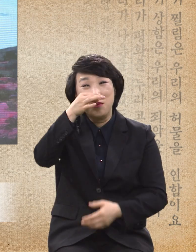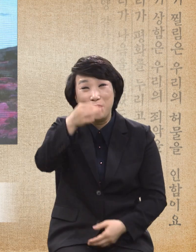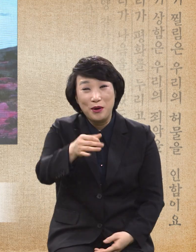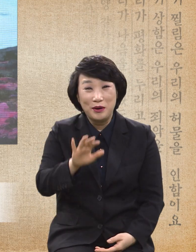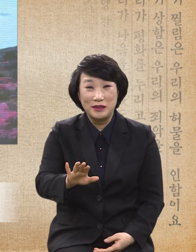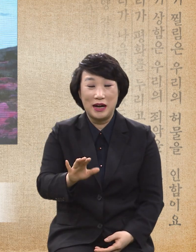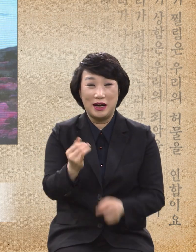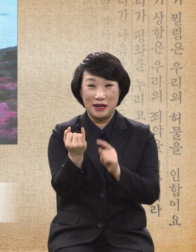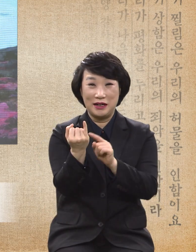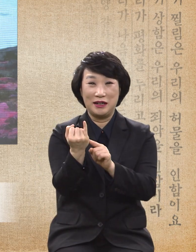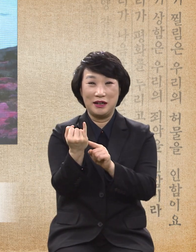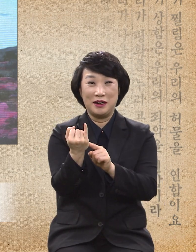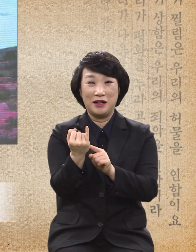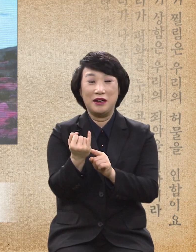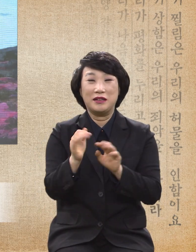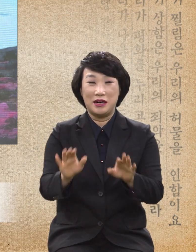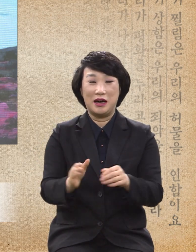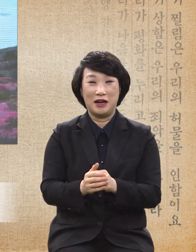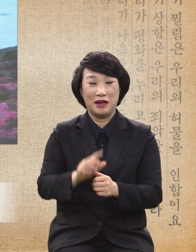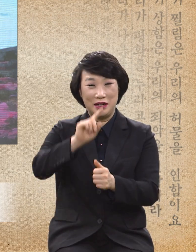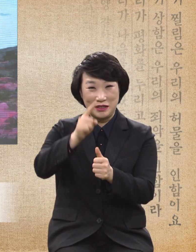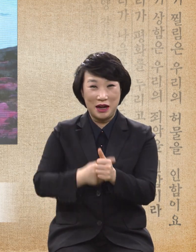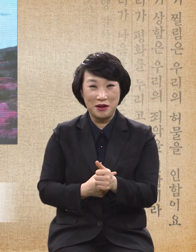앞에 그냥 되지 않아요.